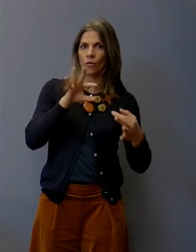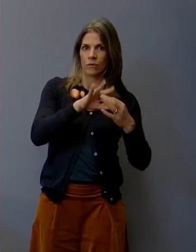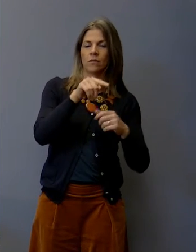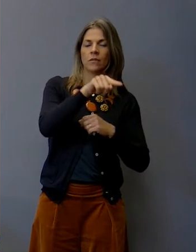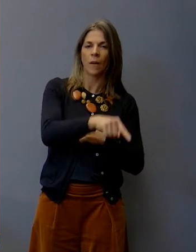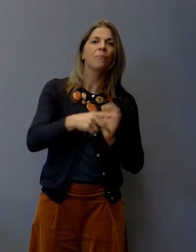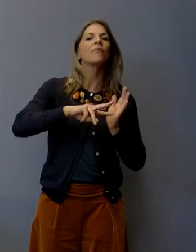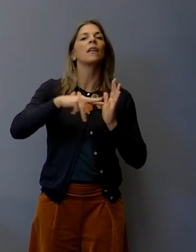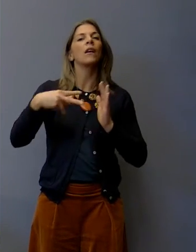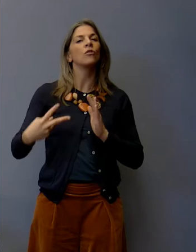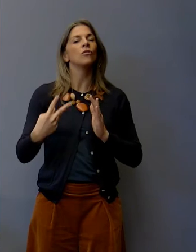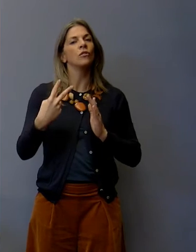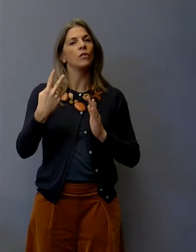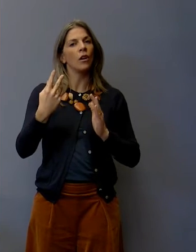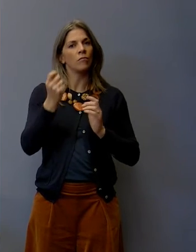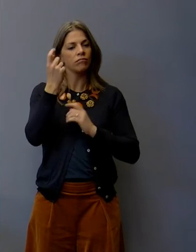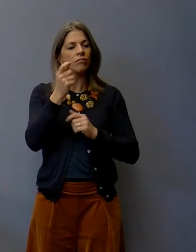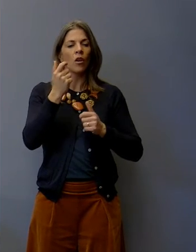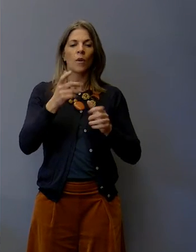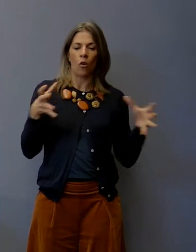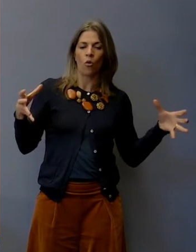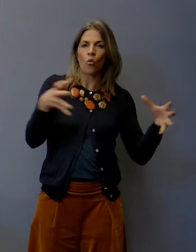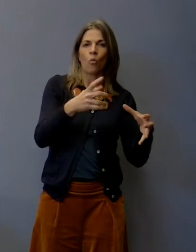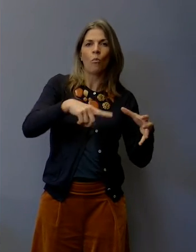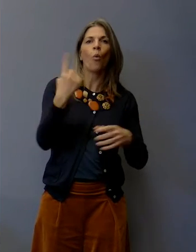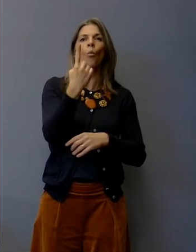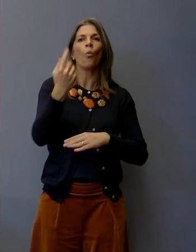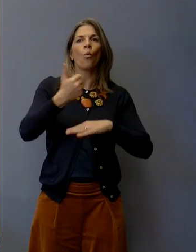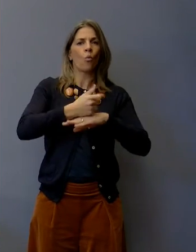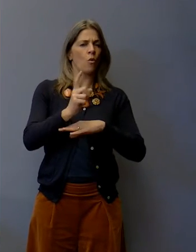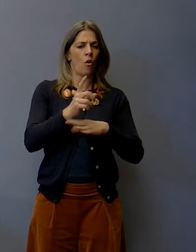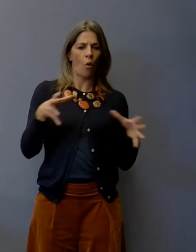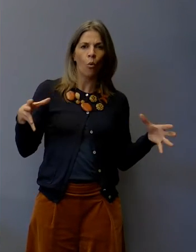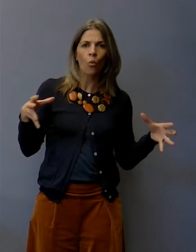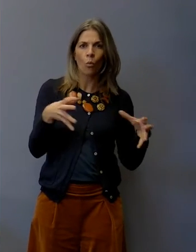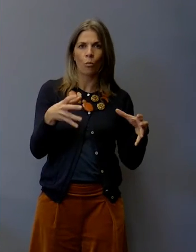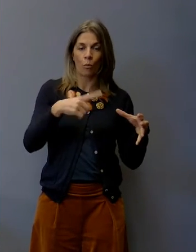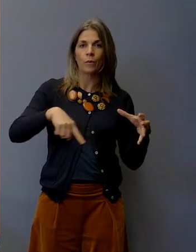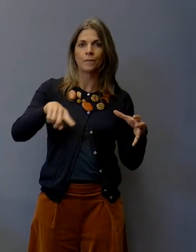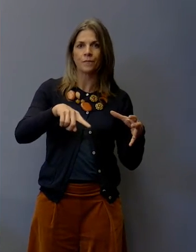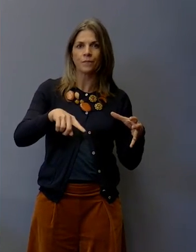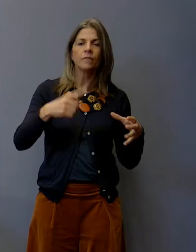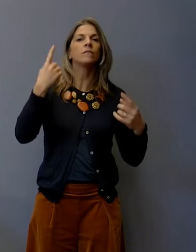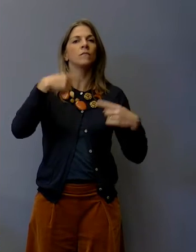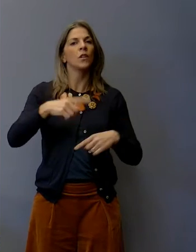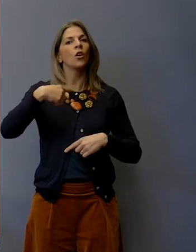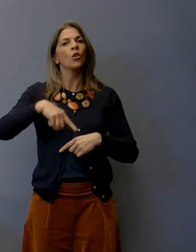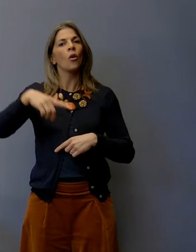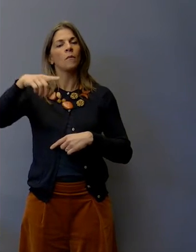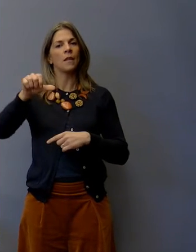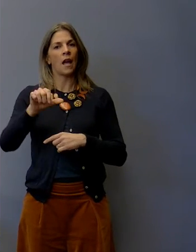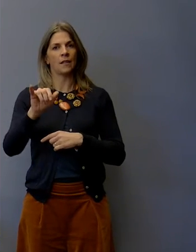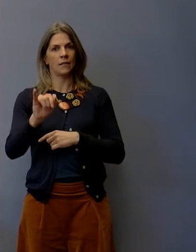dalla comunità e non da un singolo individuo per concludere questo è il cambio di passo che noi socialisti noi riformisti